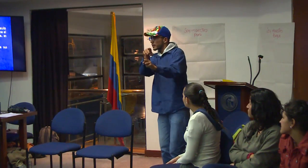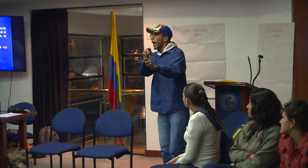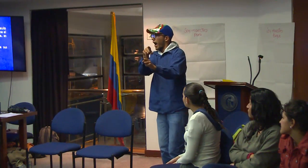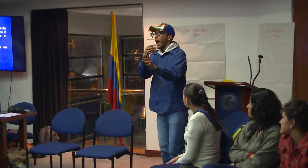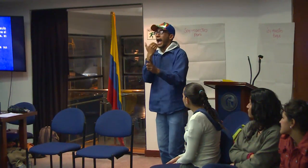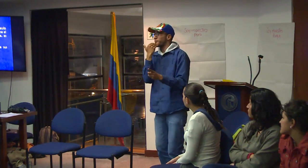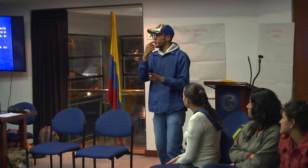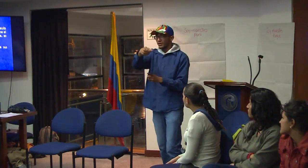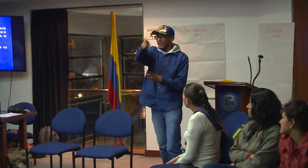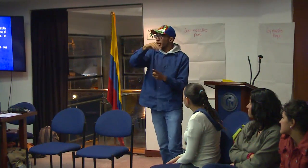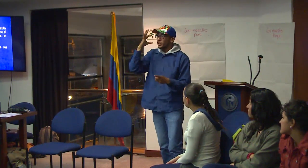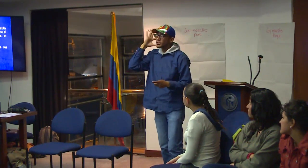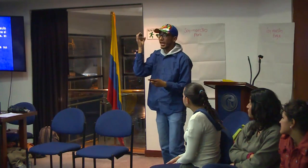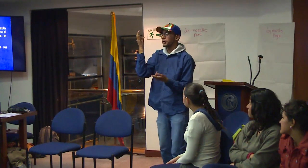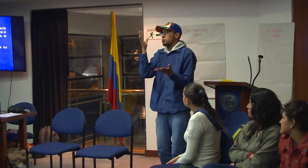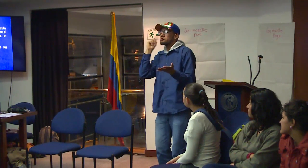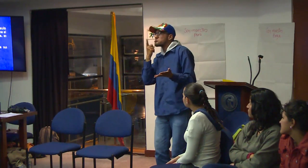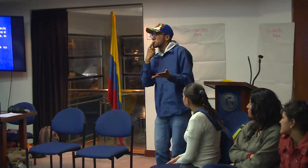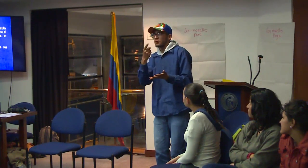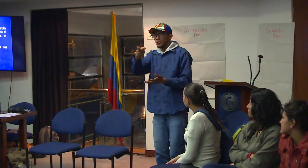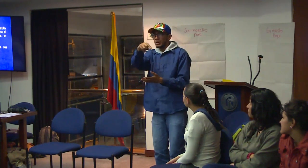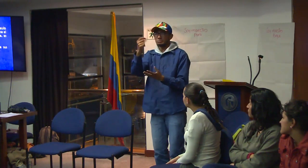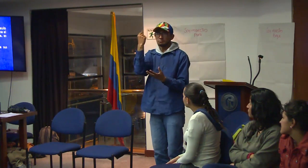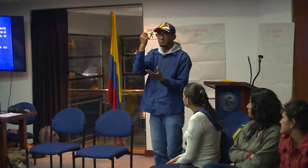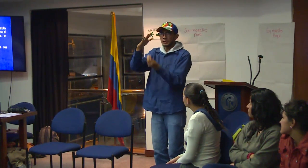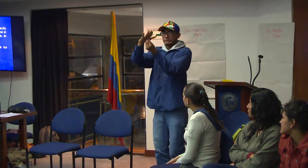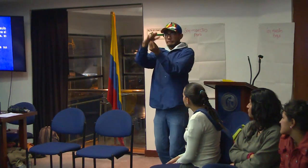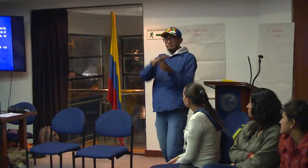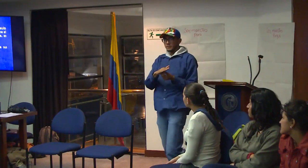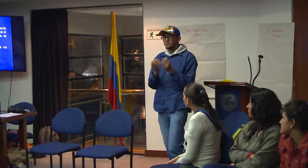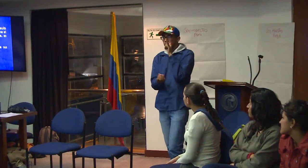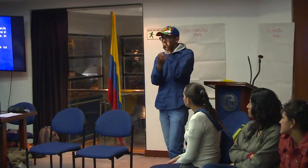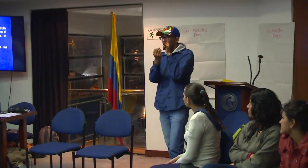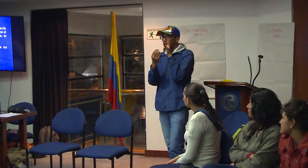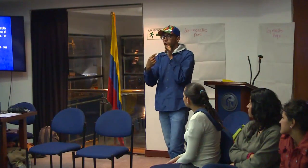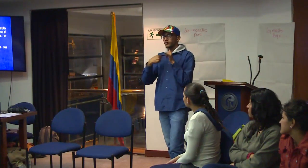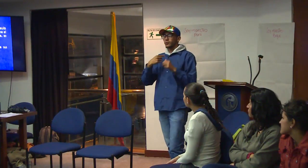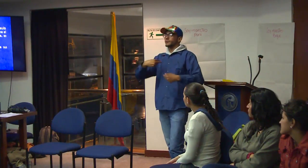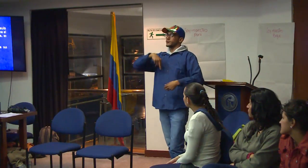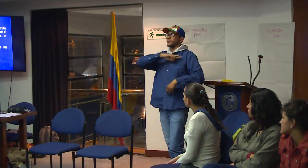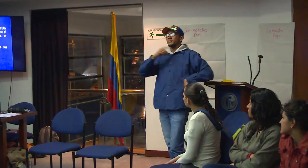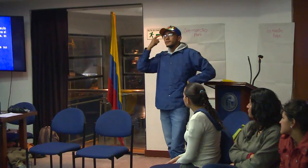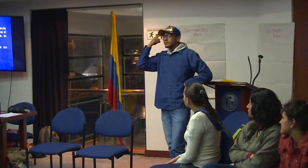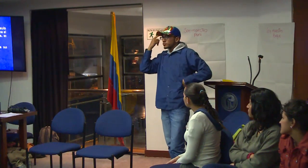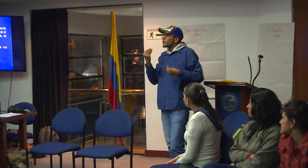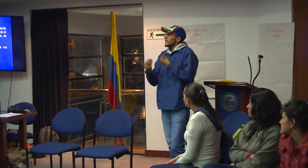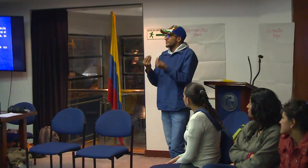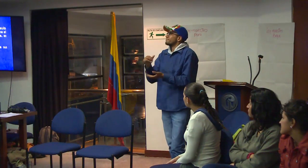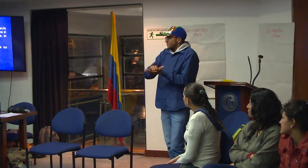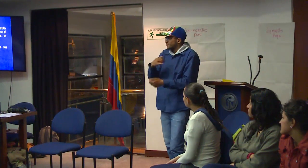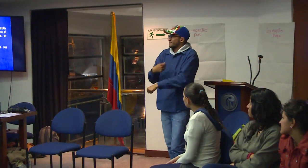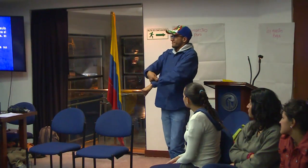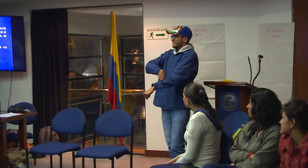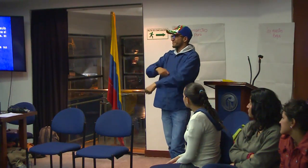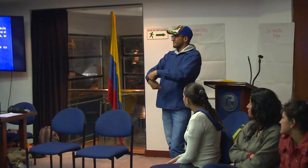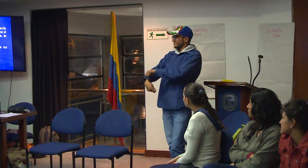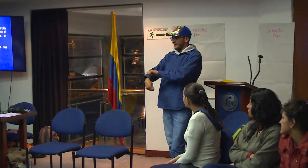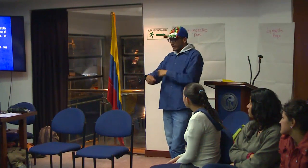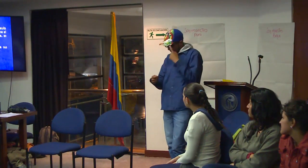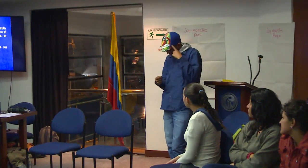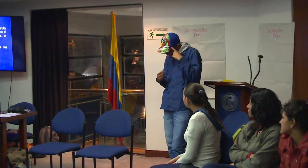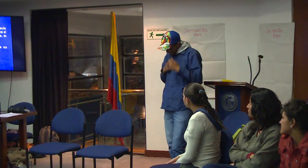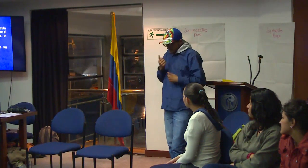puedo influenciar en ello que pasa en la sociedad? Bien sea oyente, sordo, hay una pedagogía del oprimido que